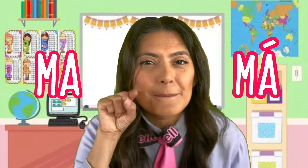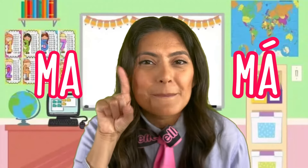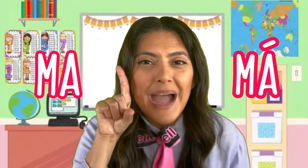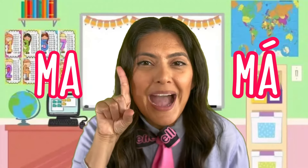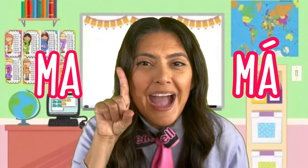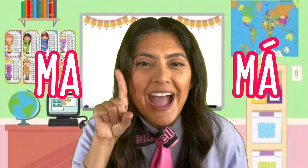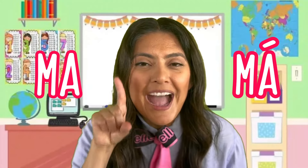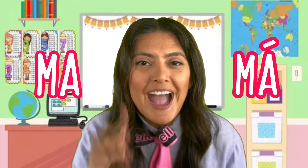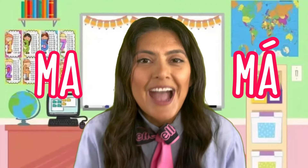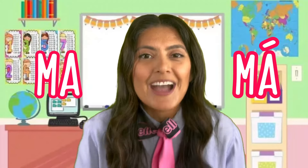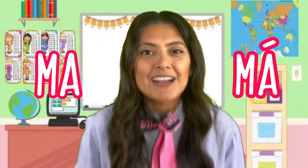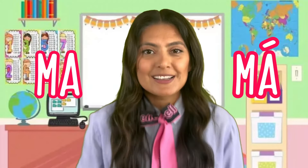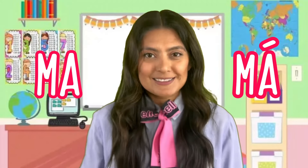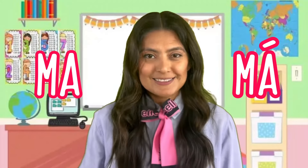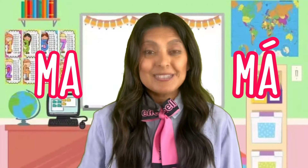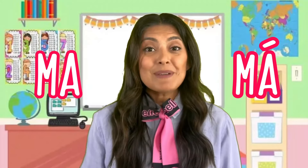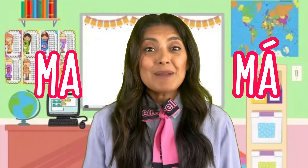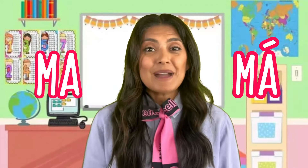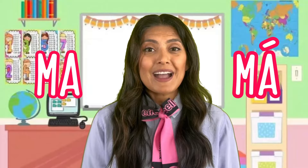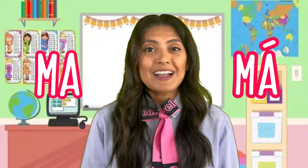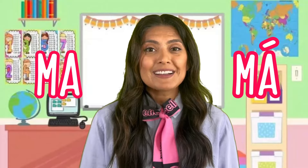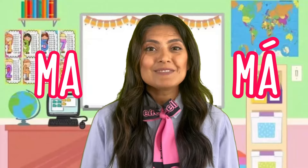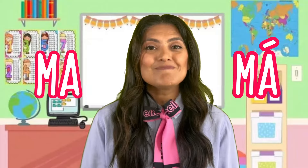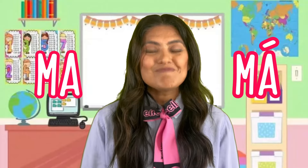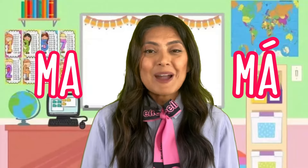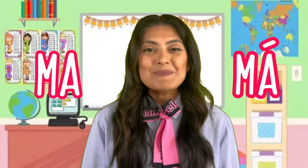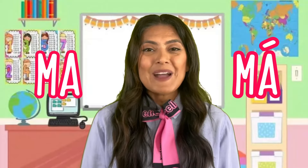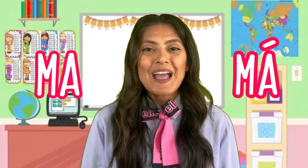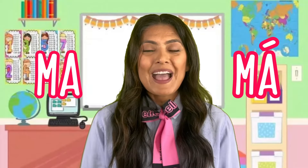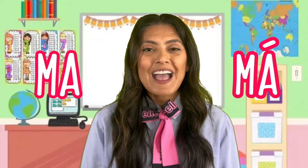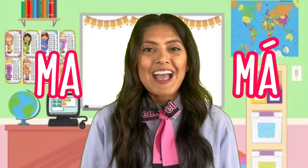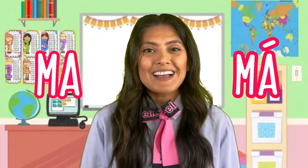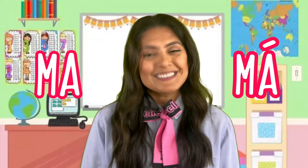Mamá. Di mamá. Mamá. Sí,